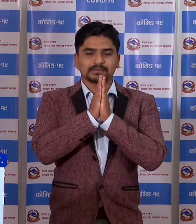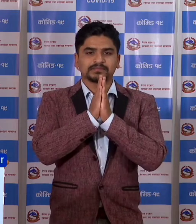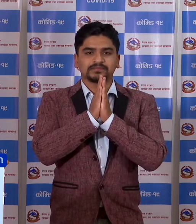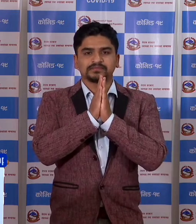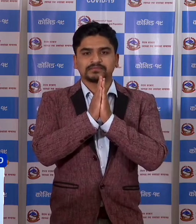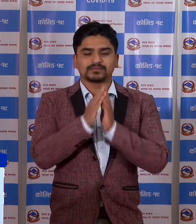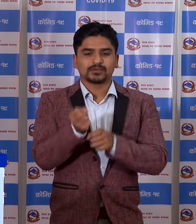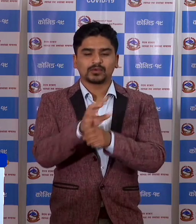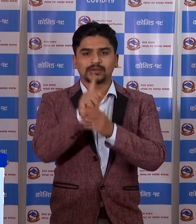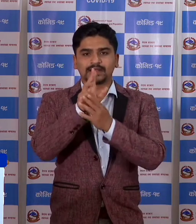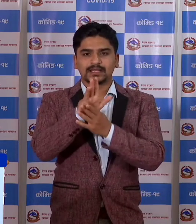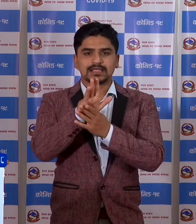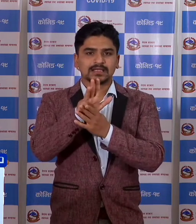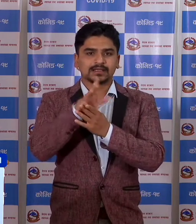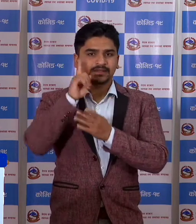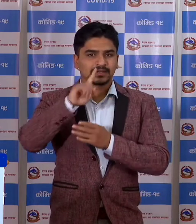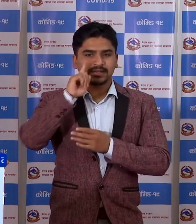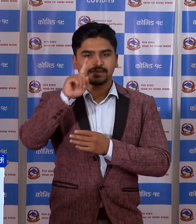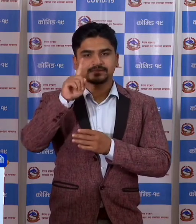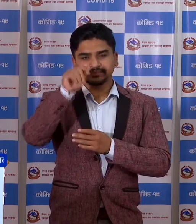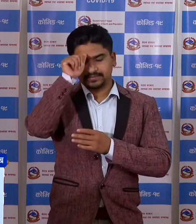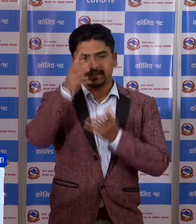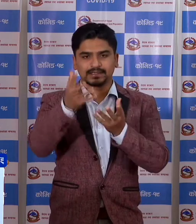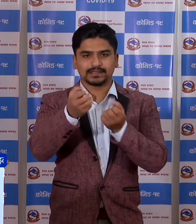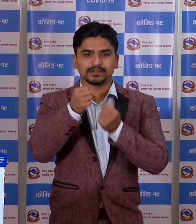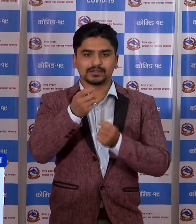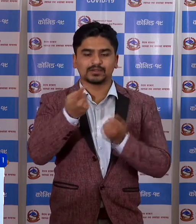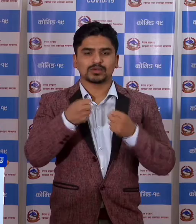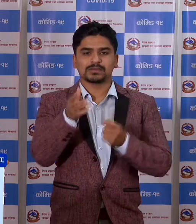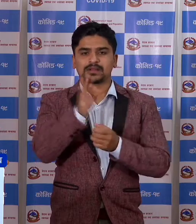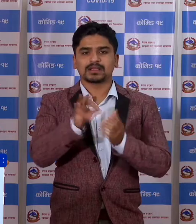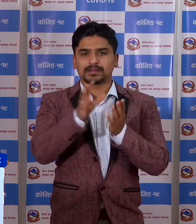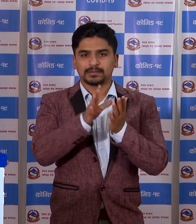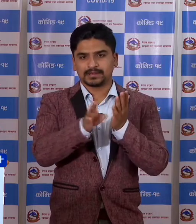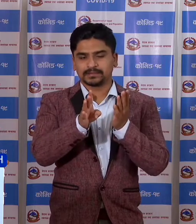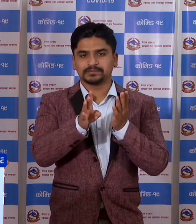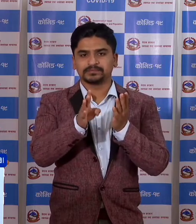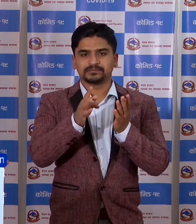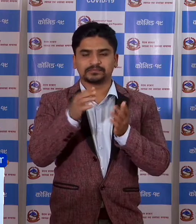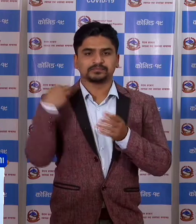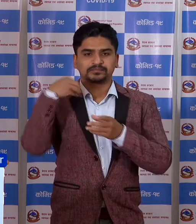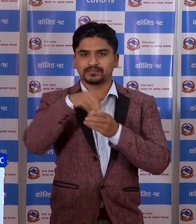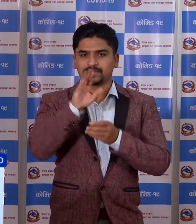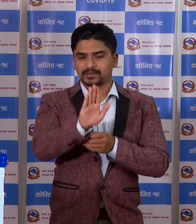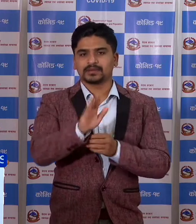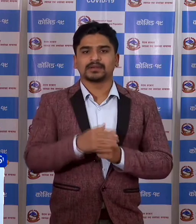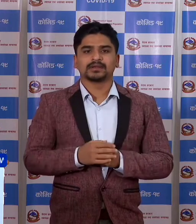नमस्कार। COVID-19 को दैनिक अद्यावधिक विवरण लिएर स्वास्थ्य तथा जनसङ्ख्या मन्त्रालयको तर्फबाट उपस्थित